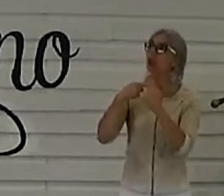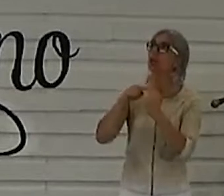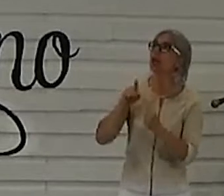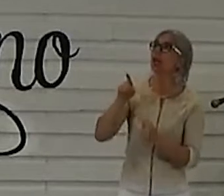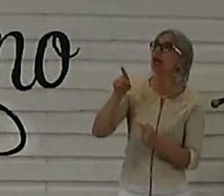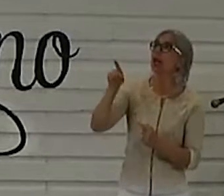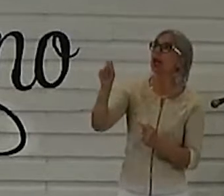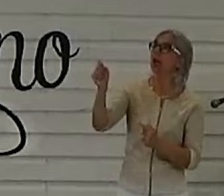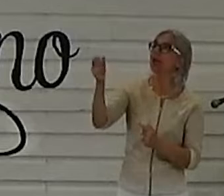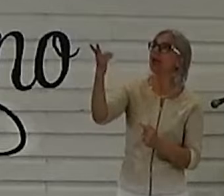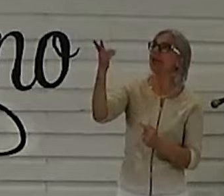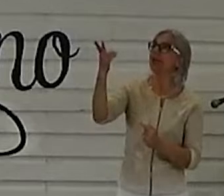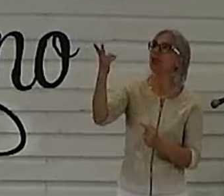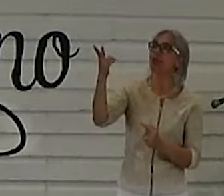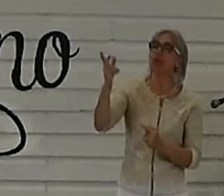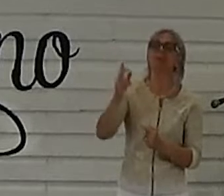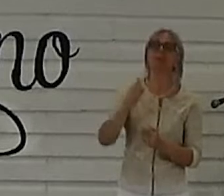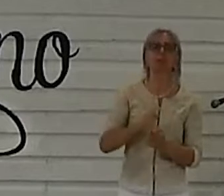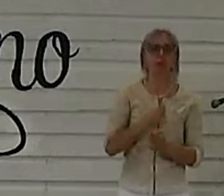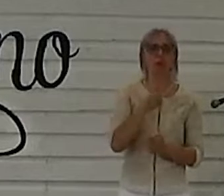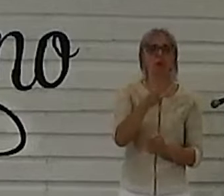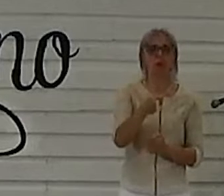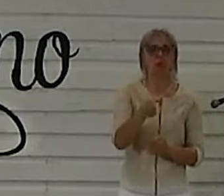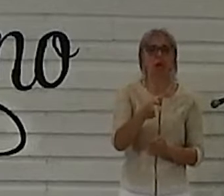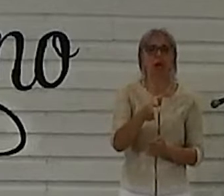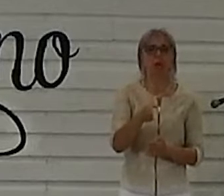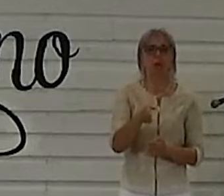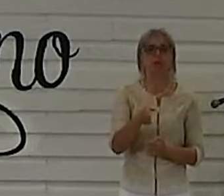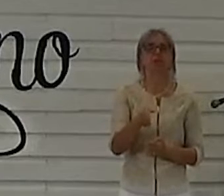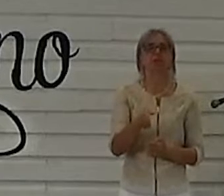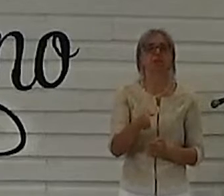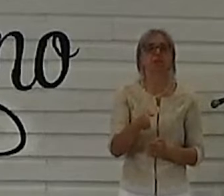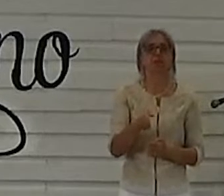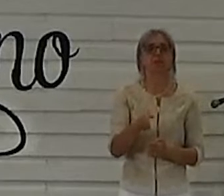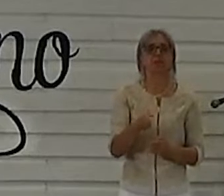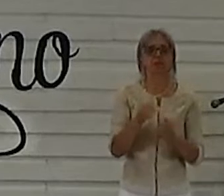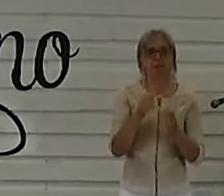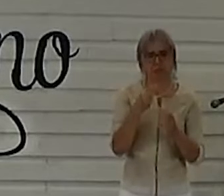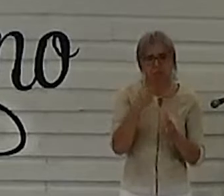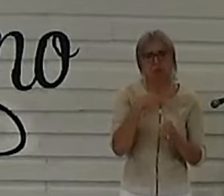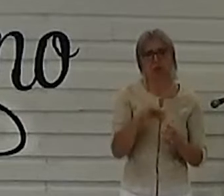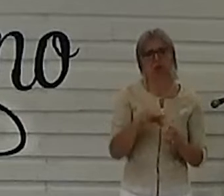spazio? Noi vogliamo pregare per questa città, vogliamo pregare per voi.